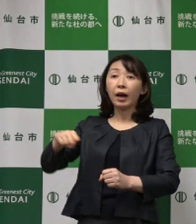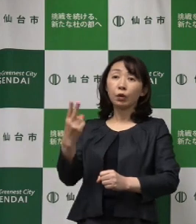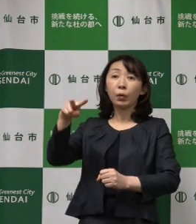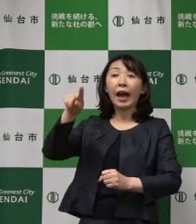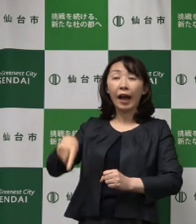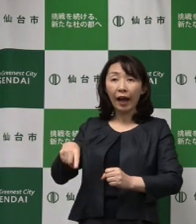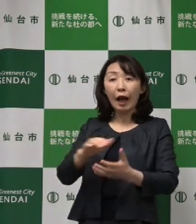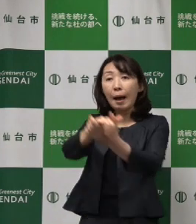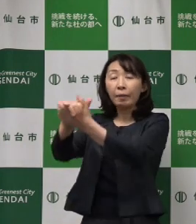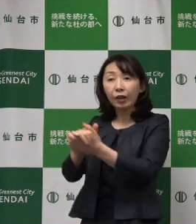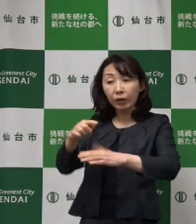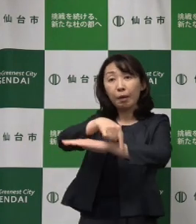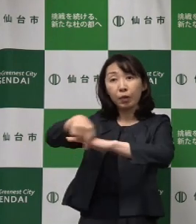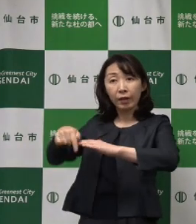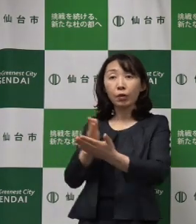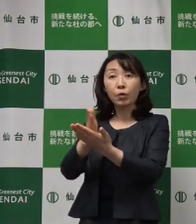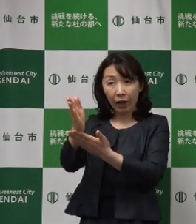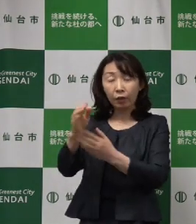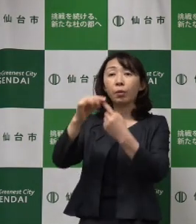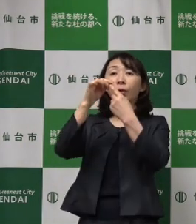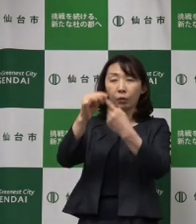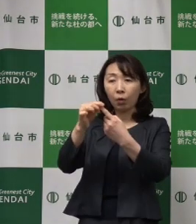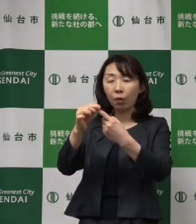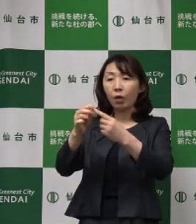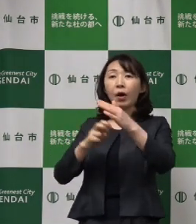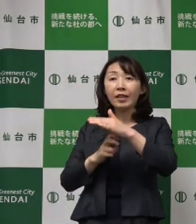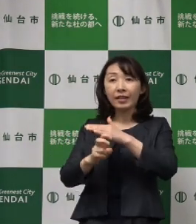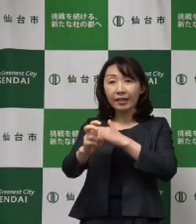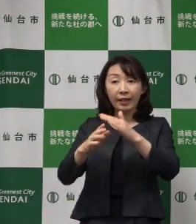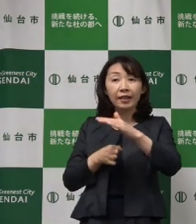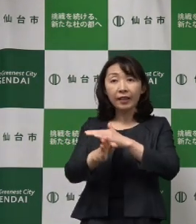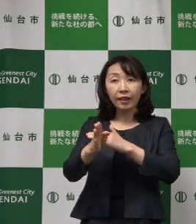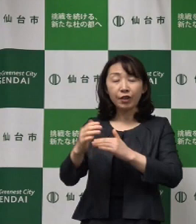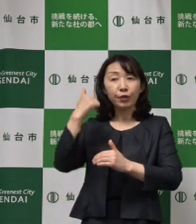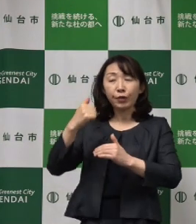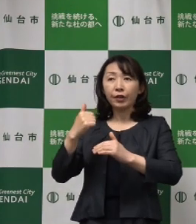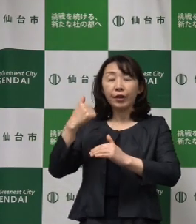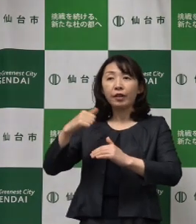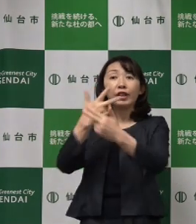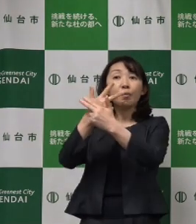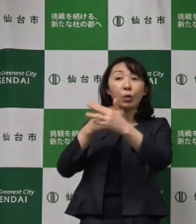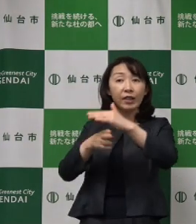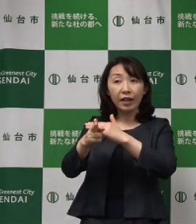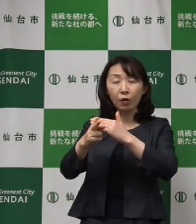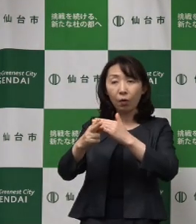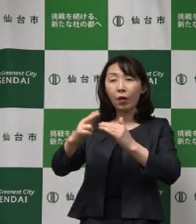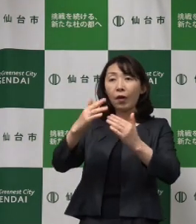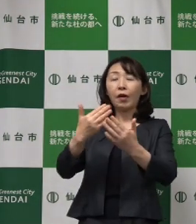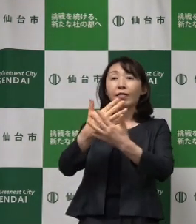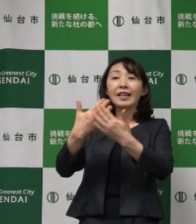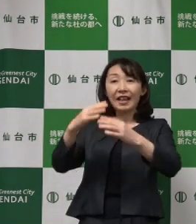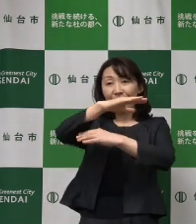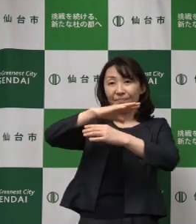導について、それと地下鉄南北線の新型車両のデザインの決定について以上2点でございます。それ